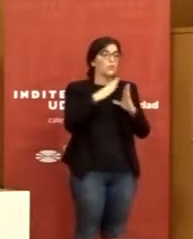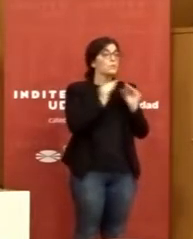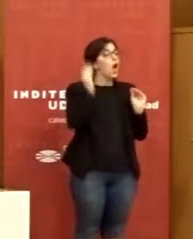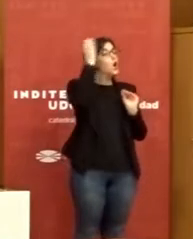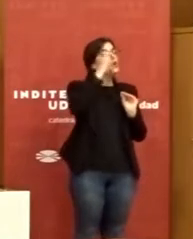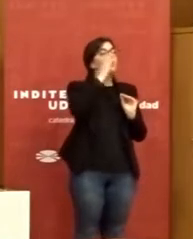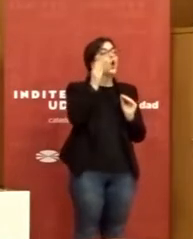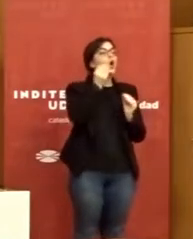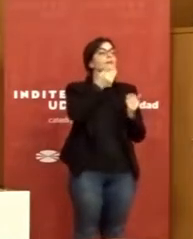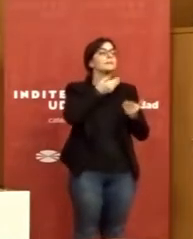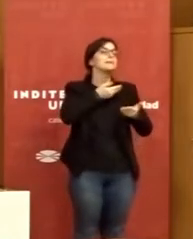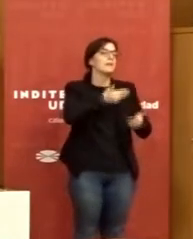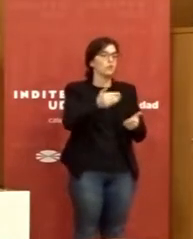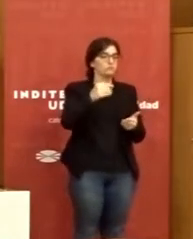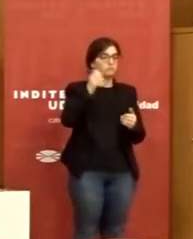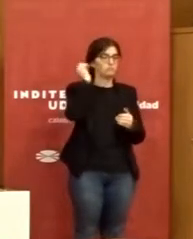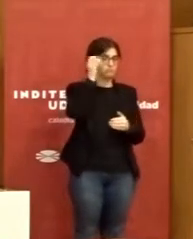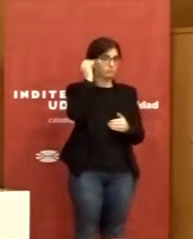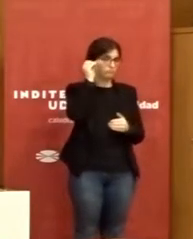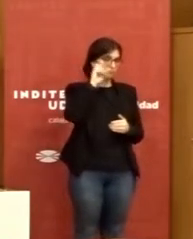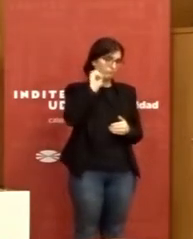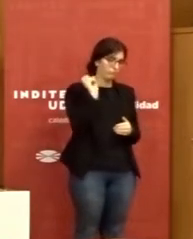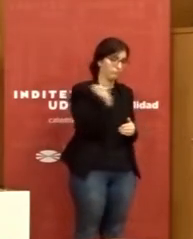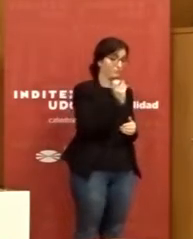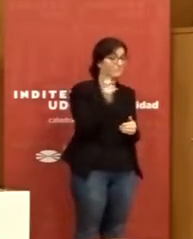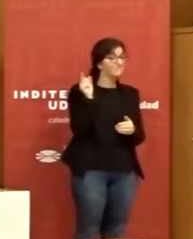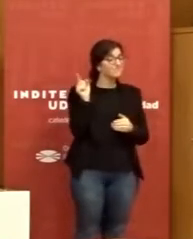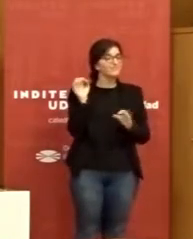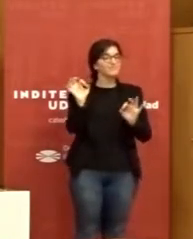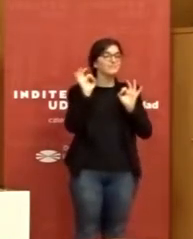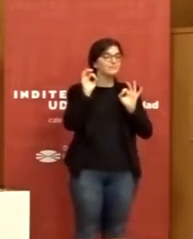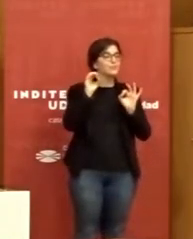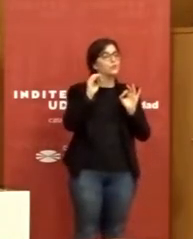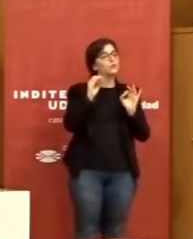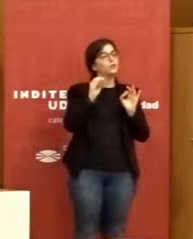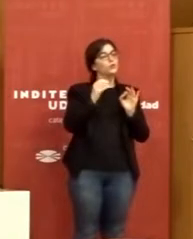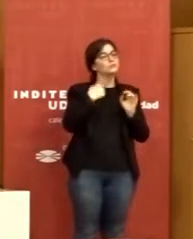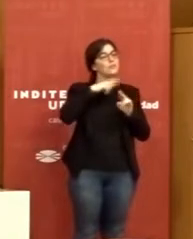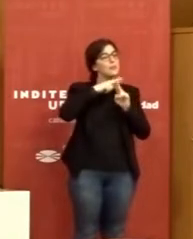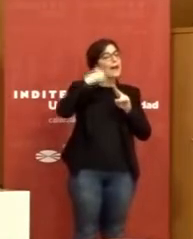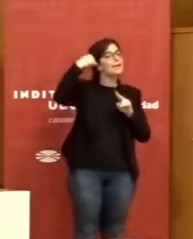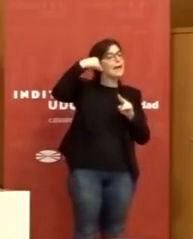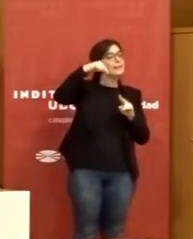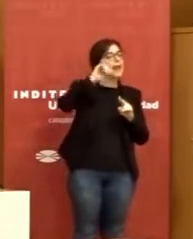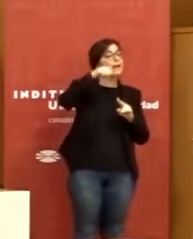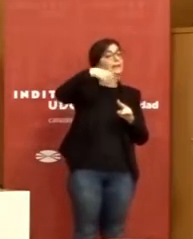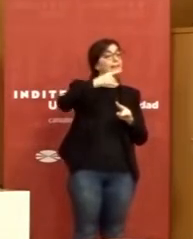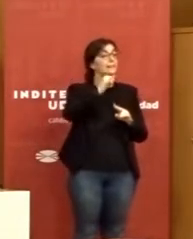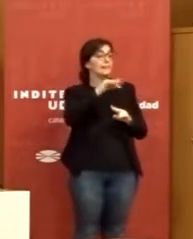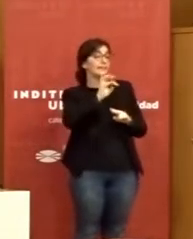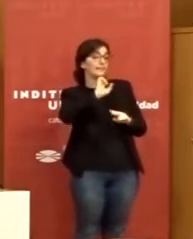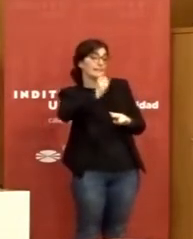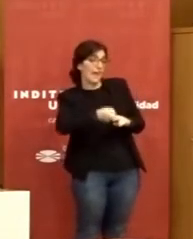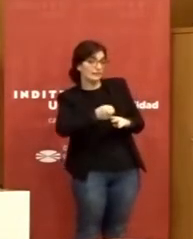por la invitación a pronunciar esta conferencia y, en especial, a la cátedra Inditex de Sostenibilidad, a su directora, Marta